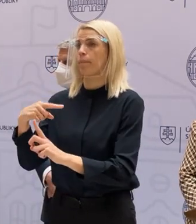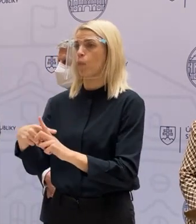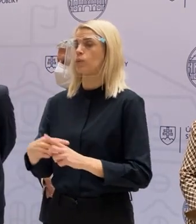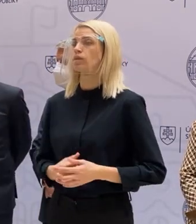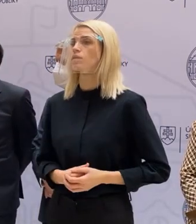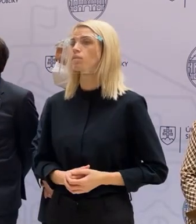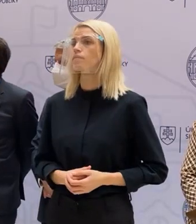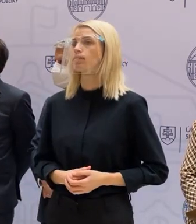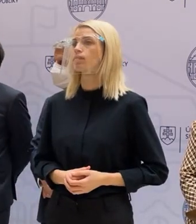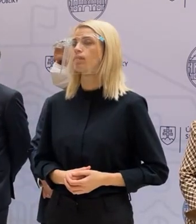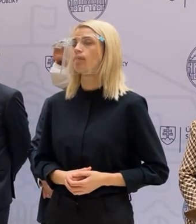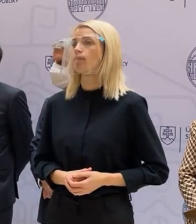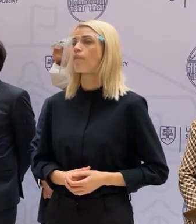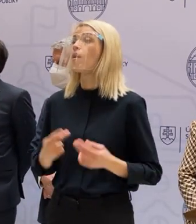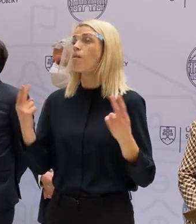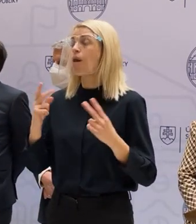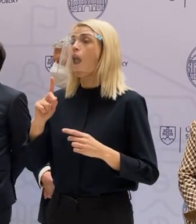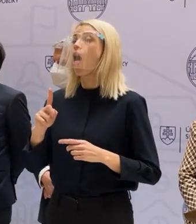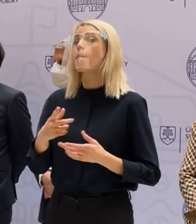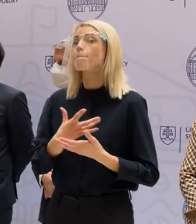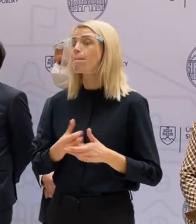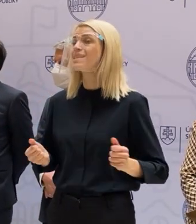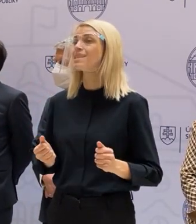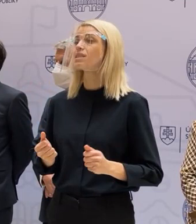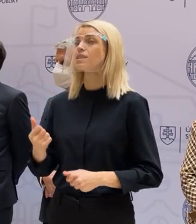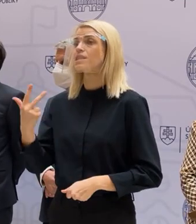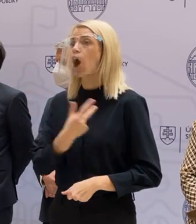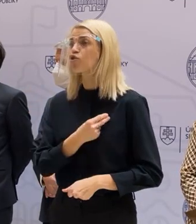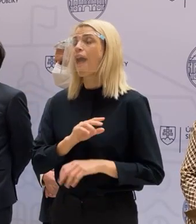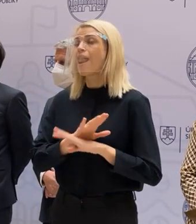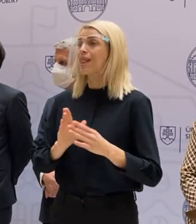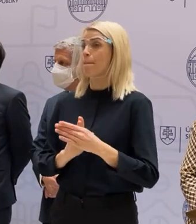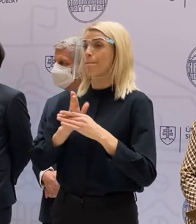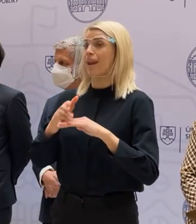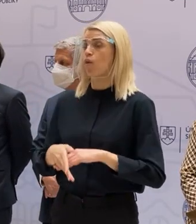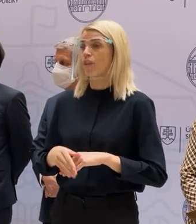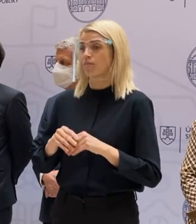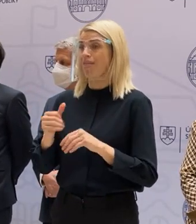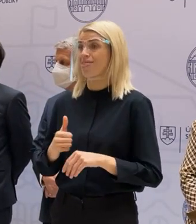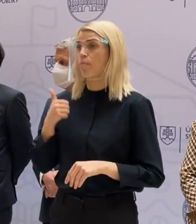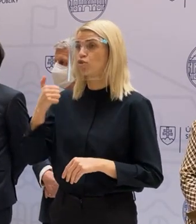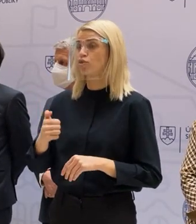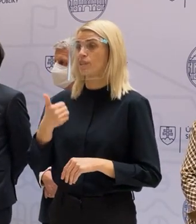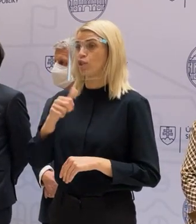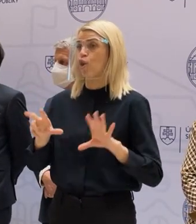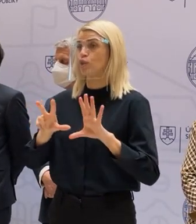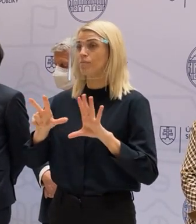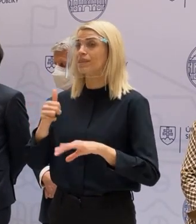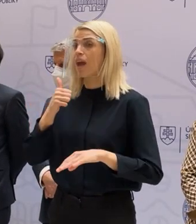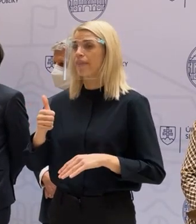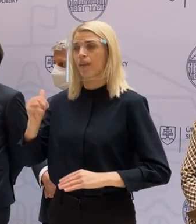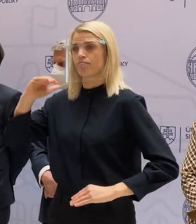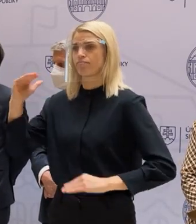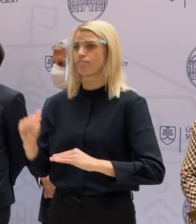teda tí, ktorí nie sú zaočkovaní, ale budú prekonavší, im sa to od budúcej stredy skráti zo 180 na 90